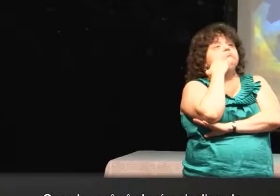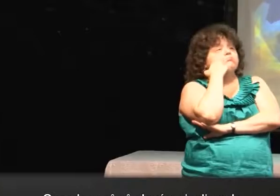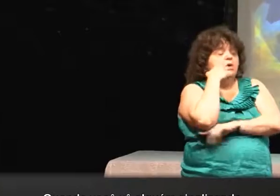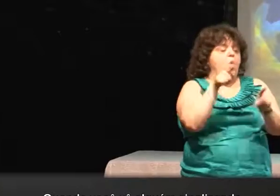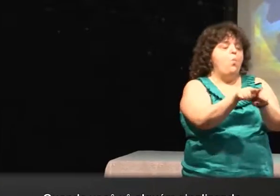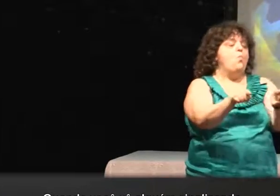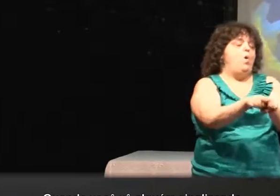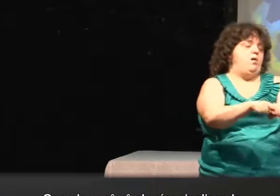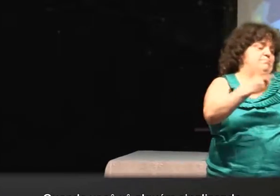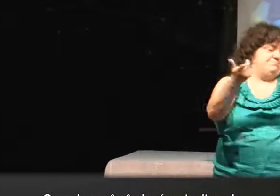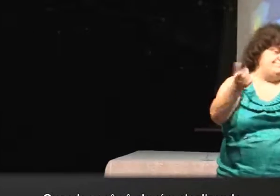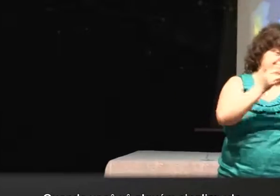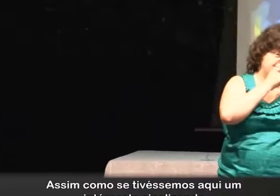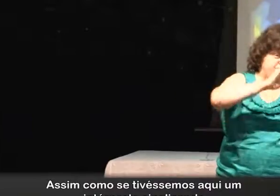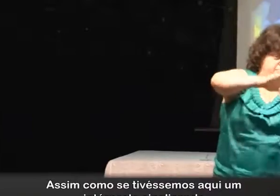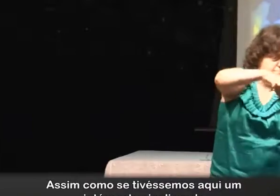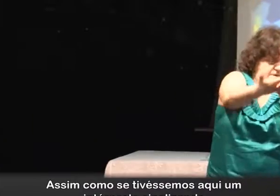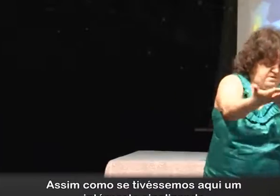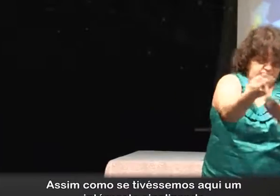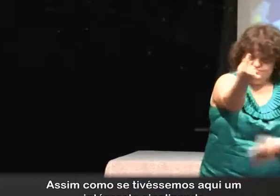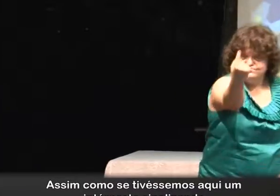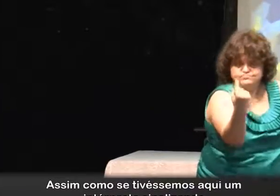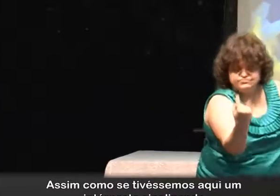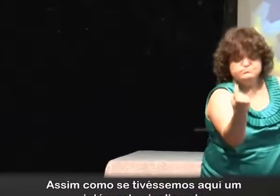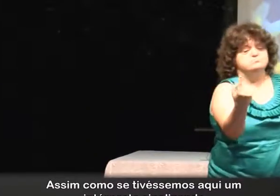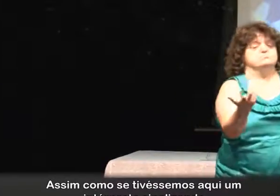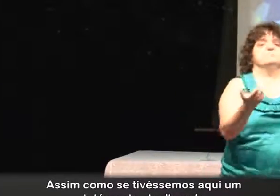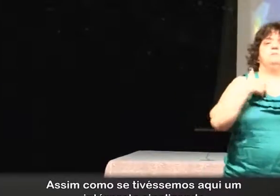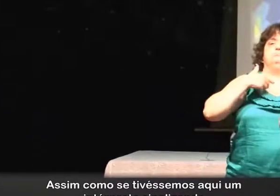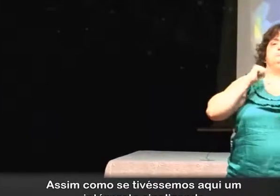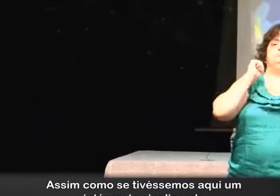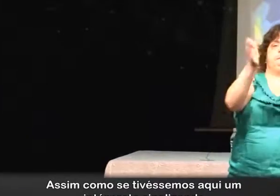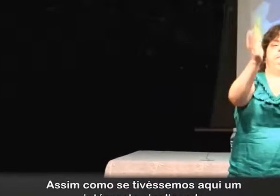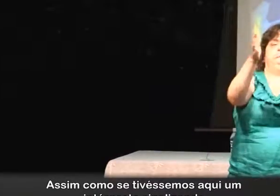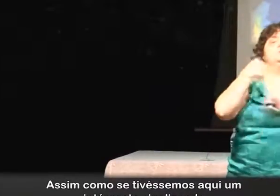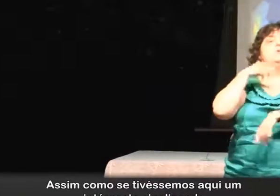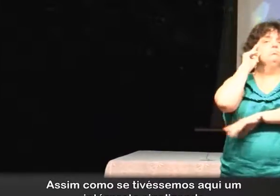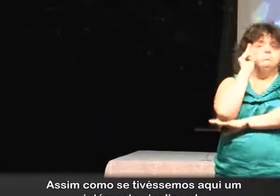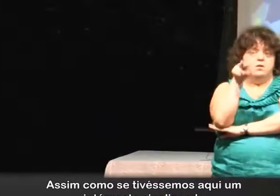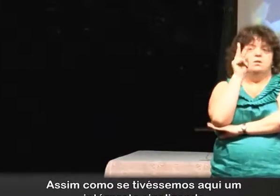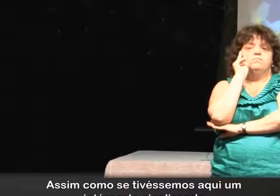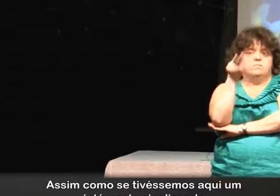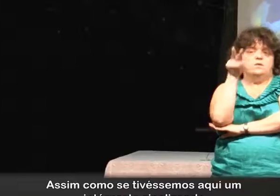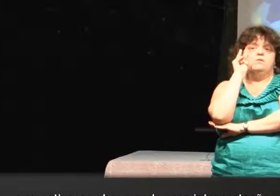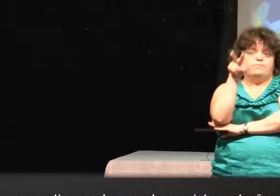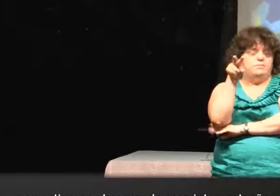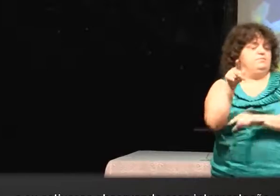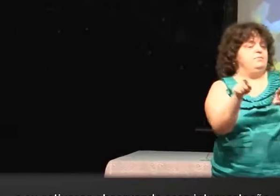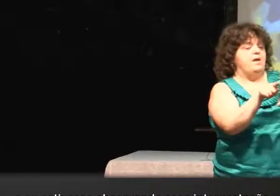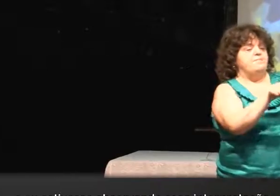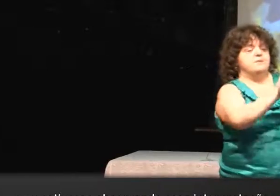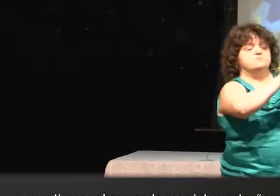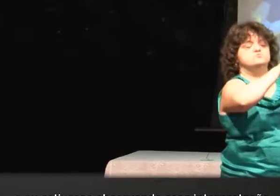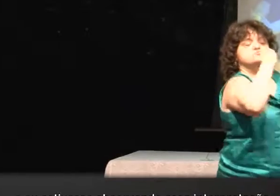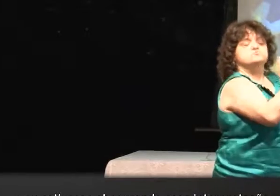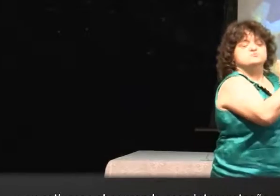alguém sinalizando, assim como se tivéssemos aqui um intérprete sinalizando e eu estivesse observando essa